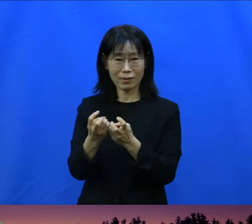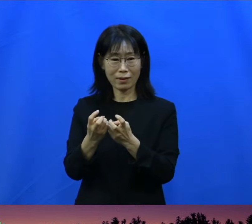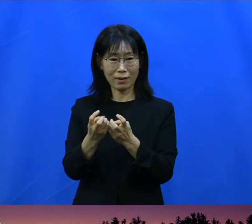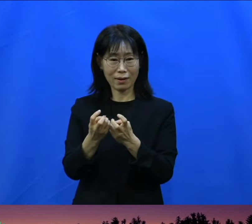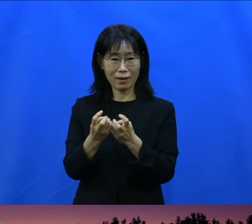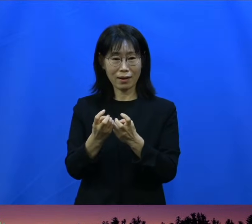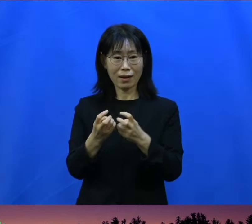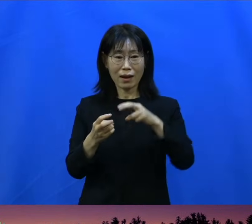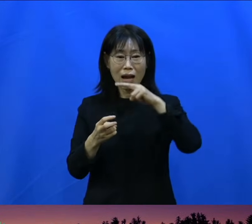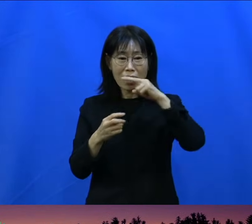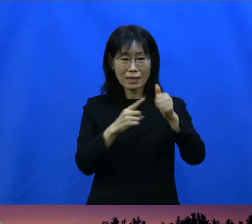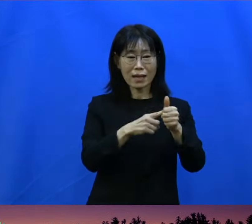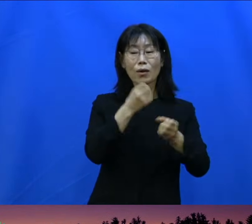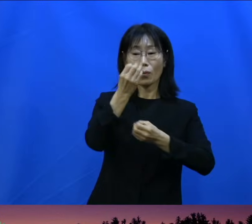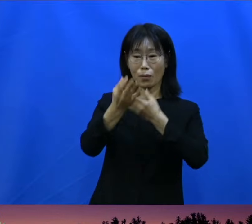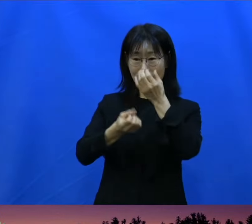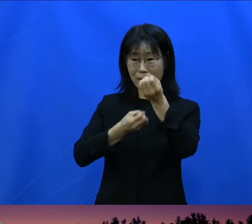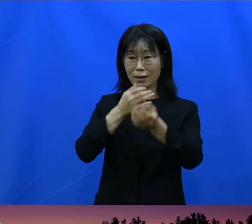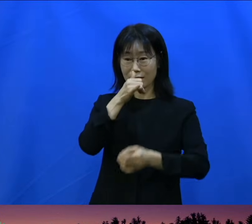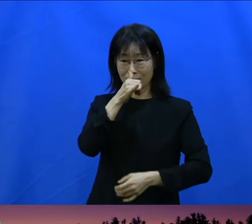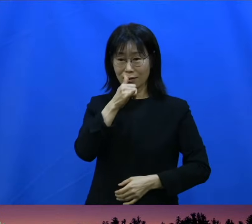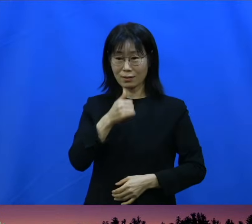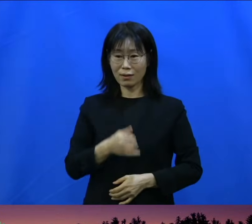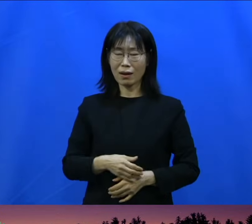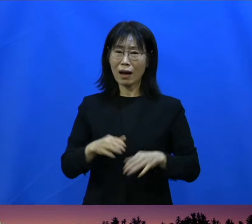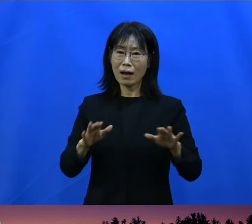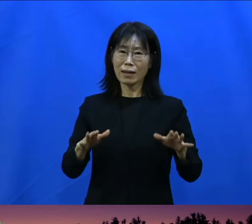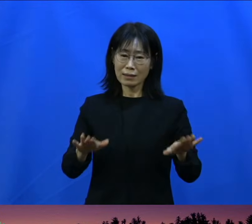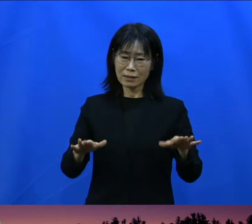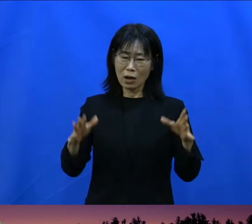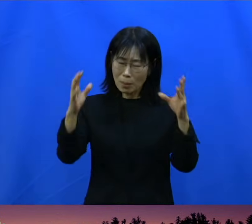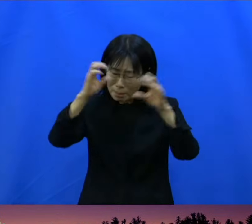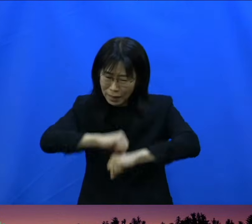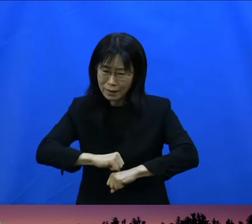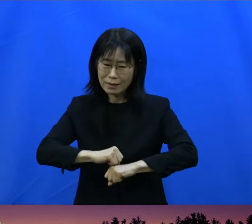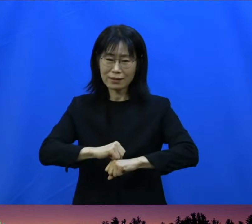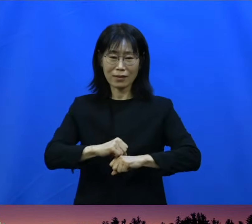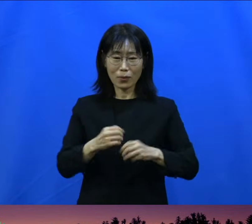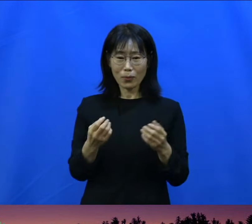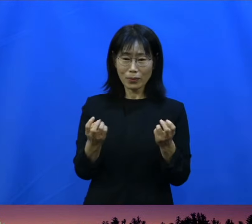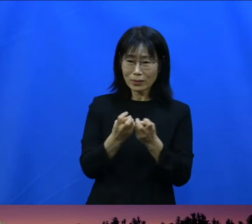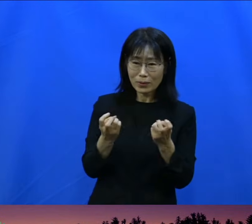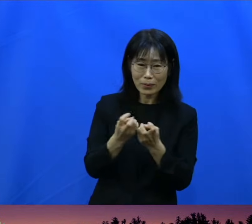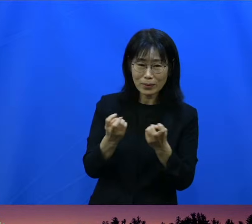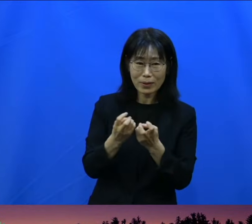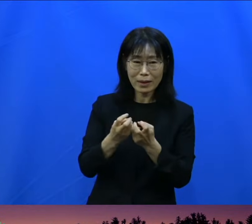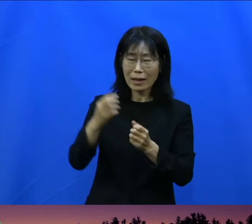그게 우리의 출발점. 나는 망했어. 나는 완전히 망한 자야.